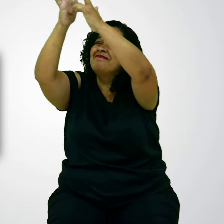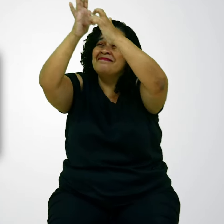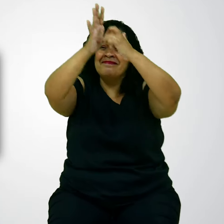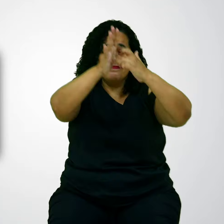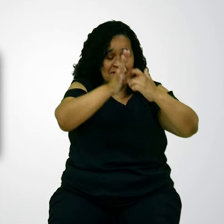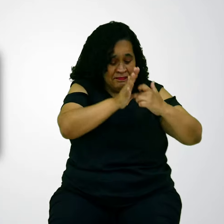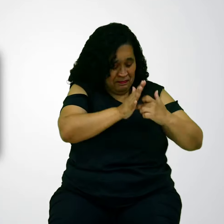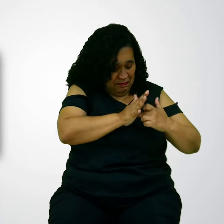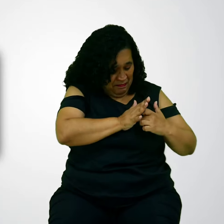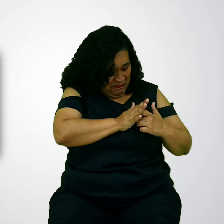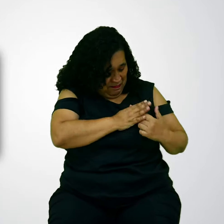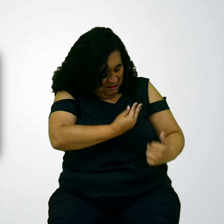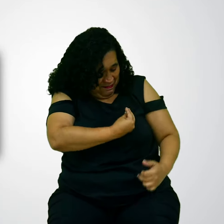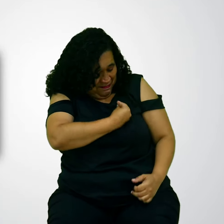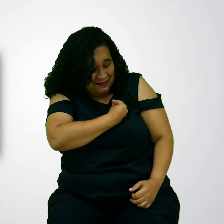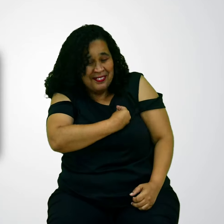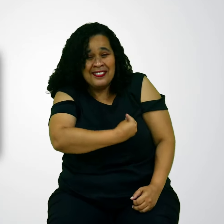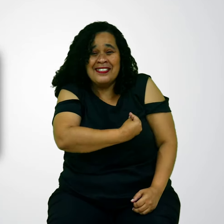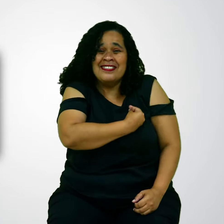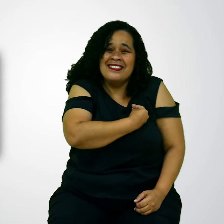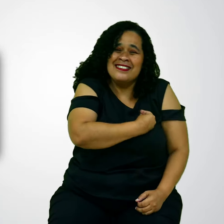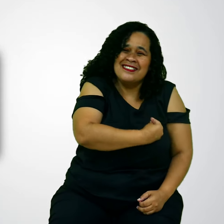nossas vidas.